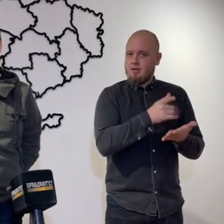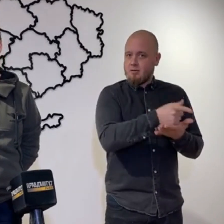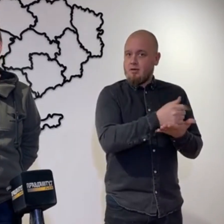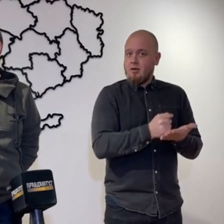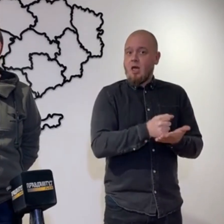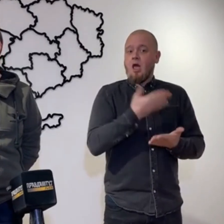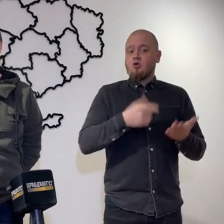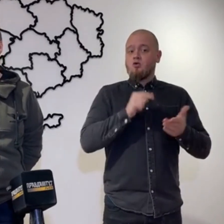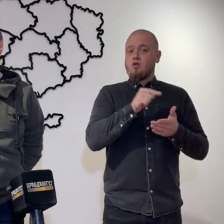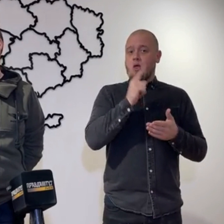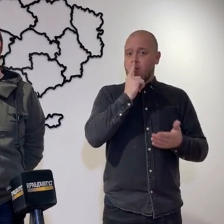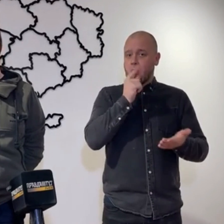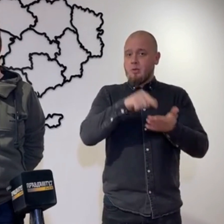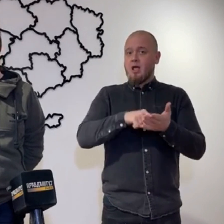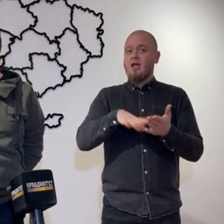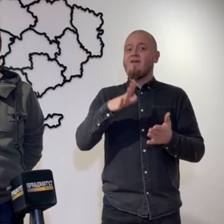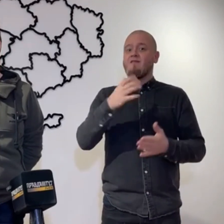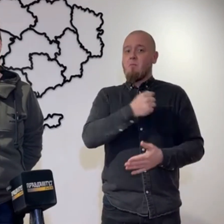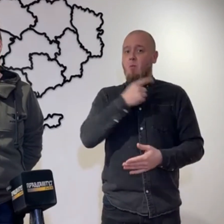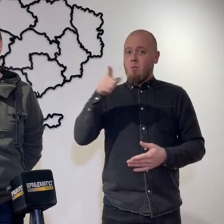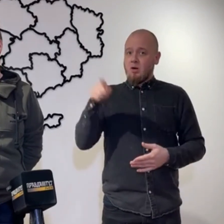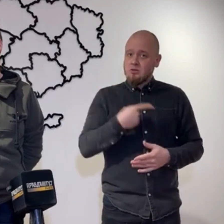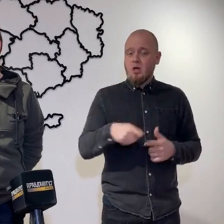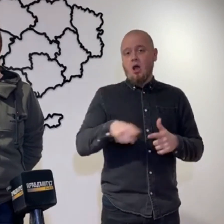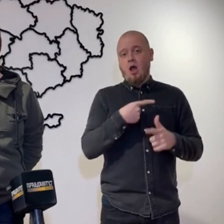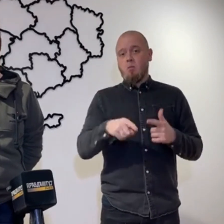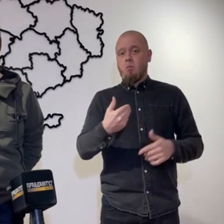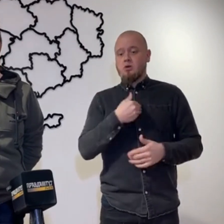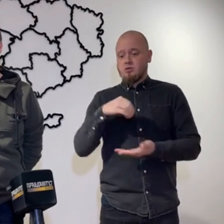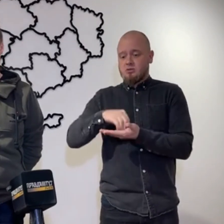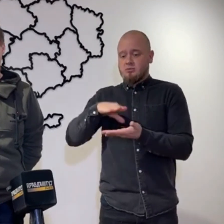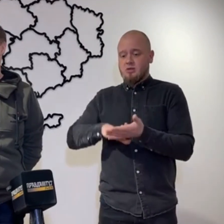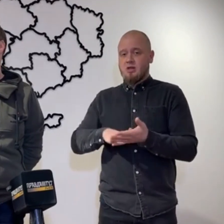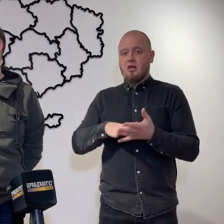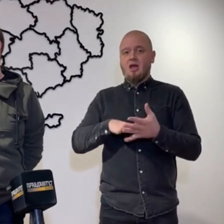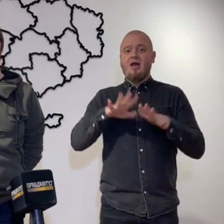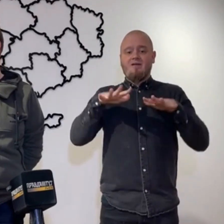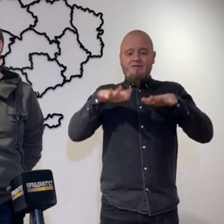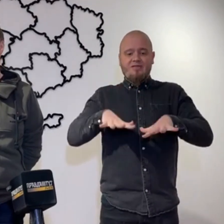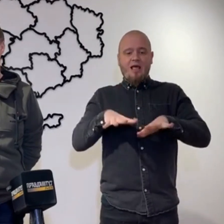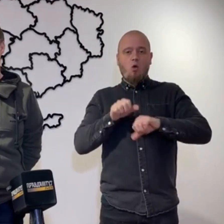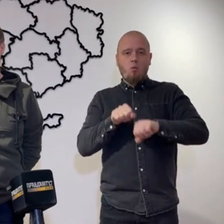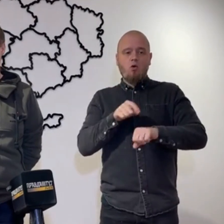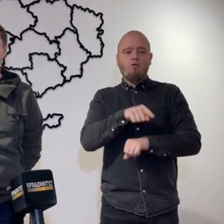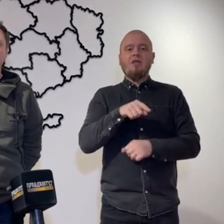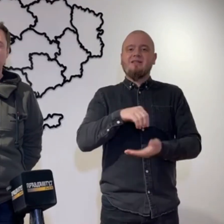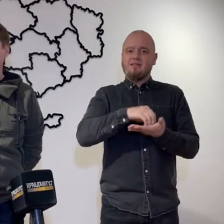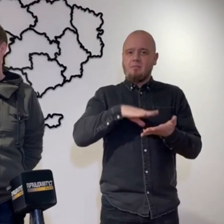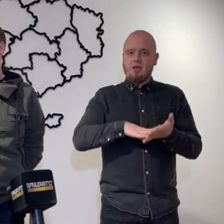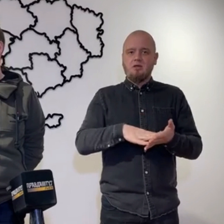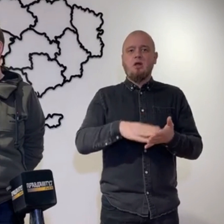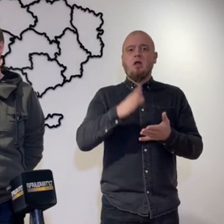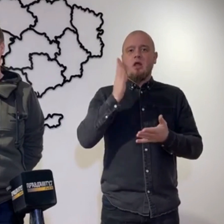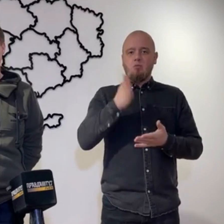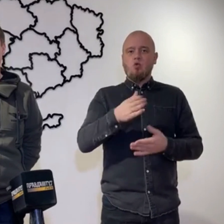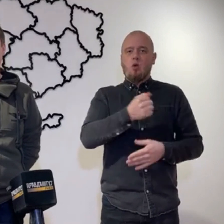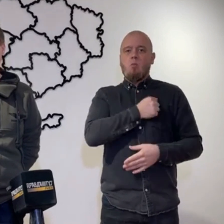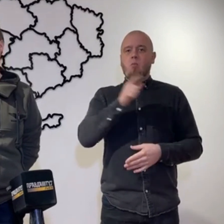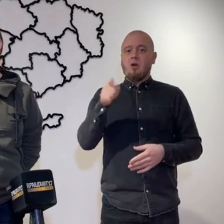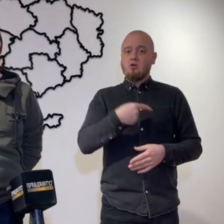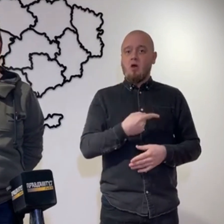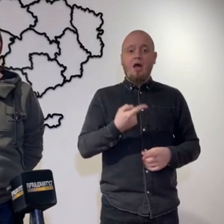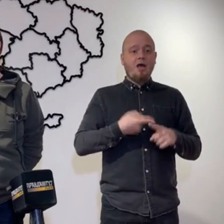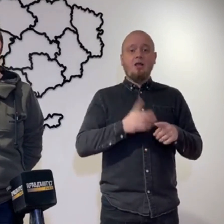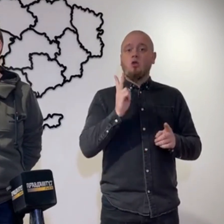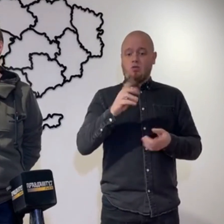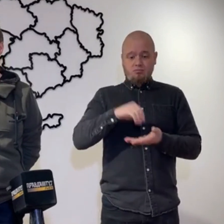Якщо вони попадають в хвилі мобілізації або бажають записатися до органів тероборони, вони записуються або будуть мобілізовані. Ті, які